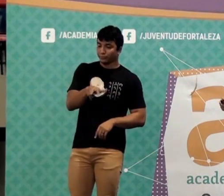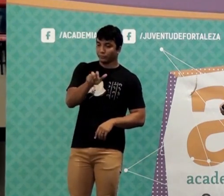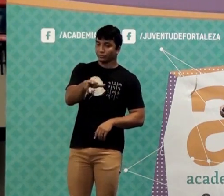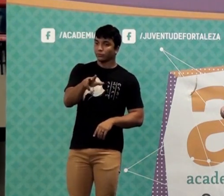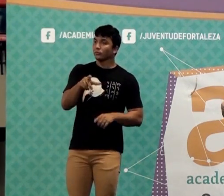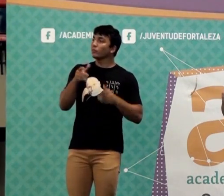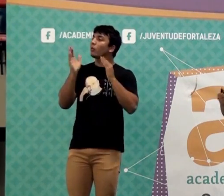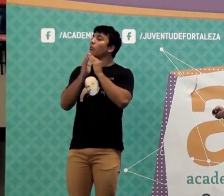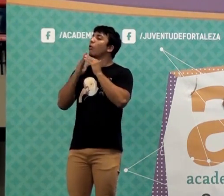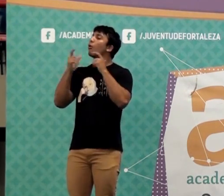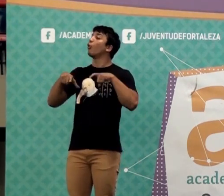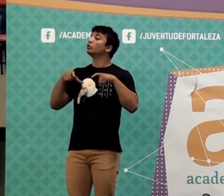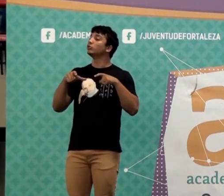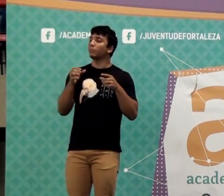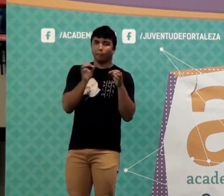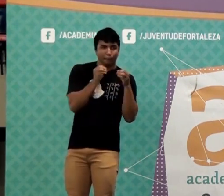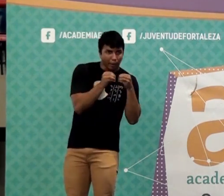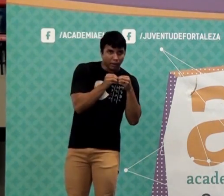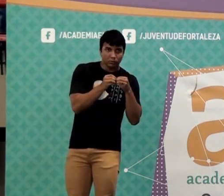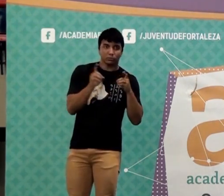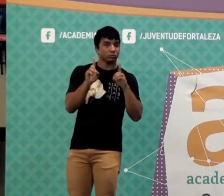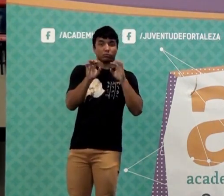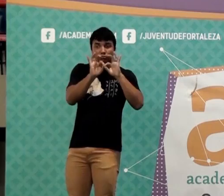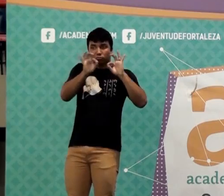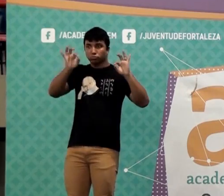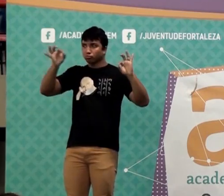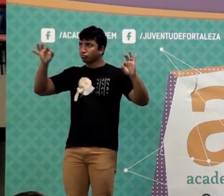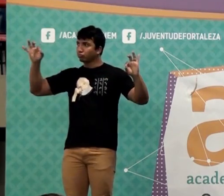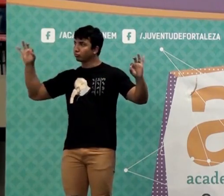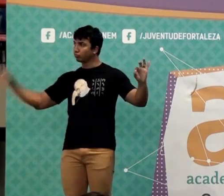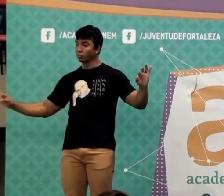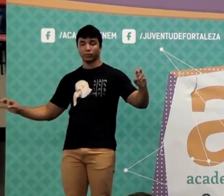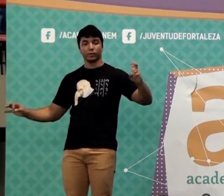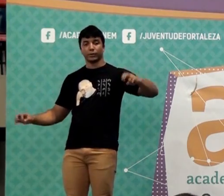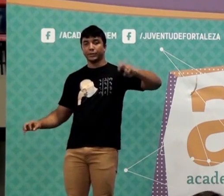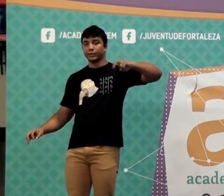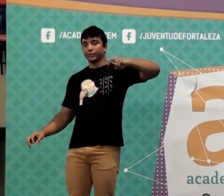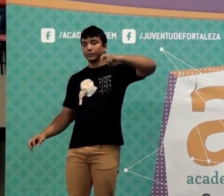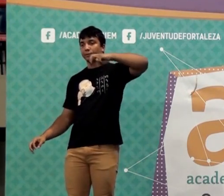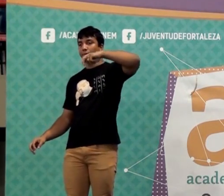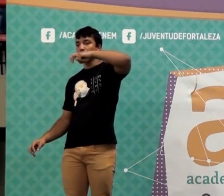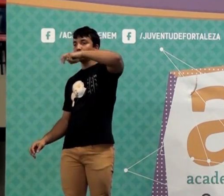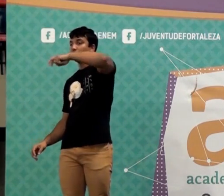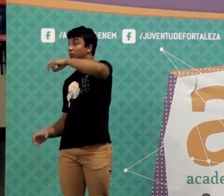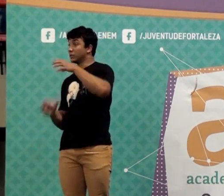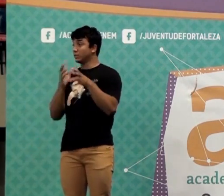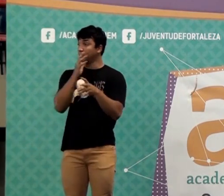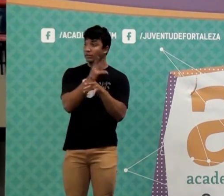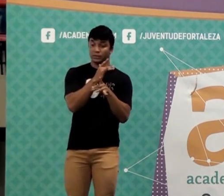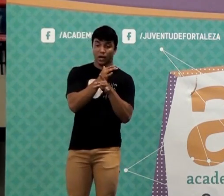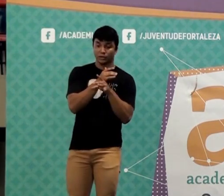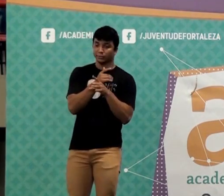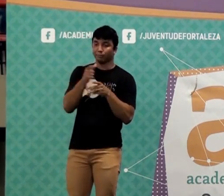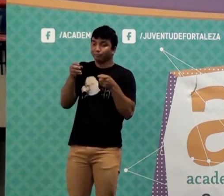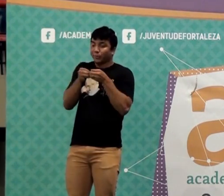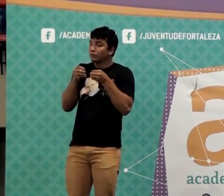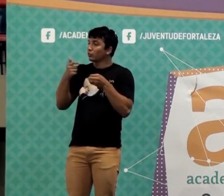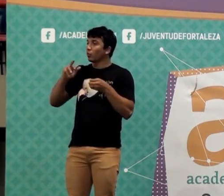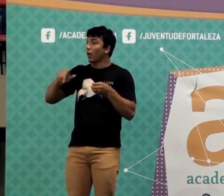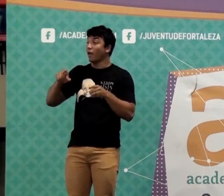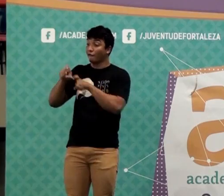tão distante. A pé. Cidade mais próxima, que não é cidade, feudo. Feudo